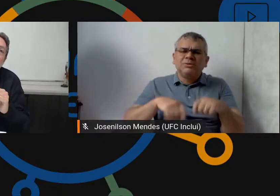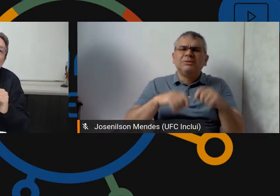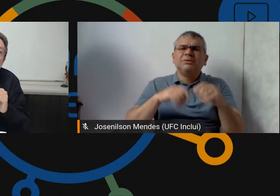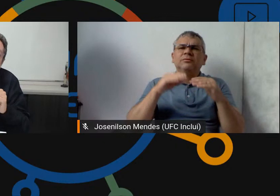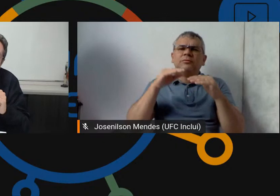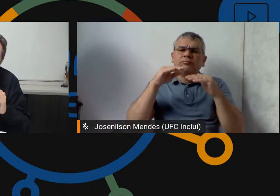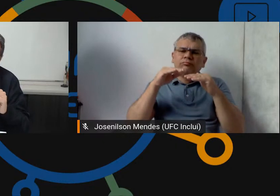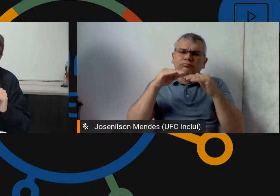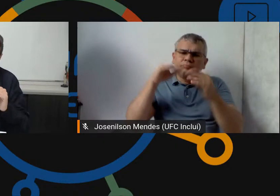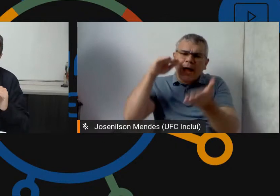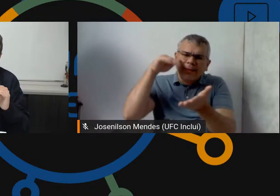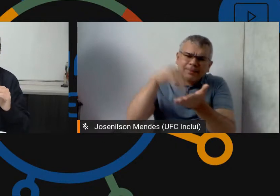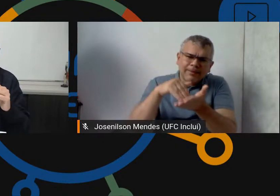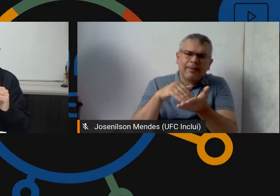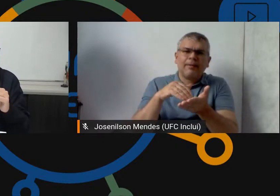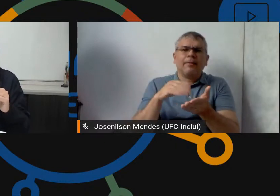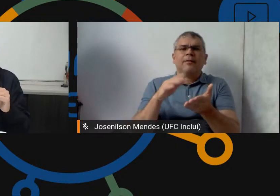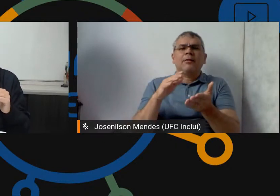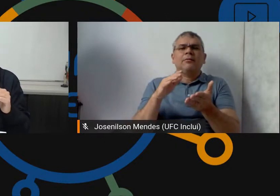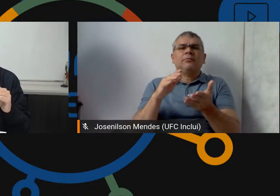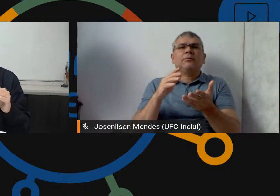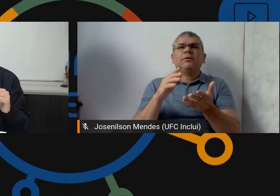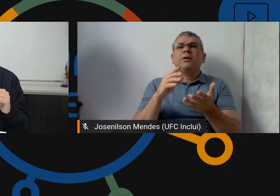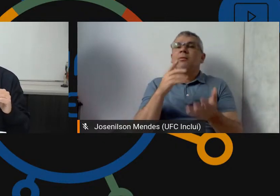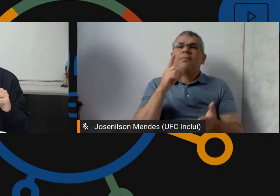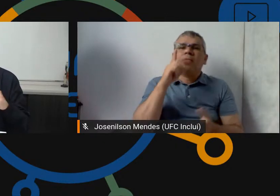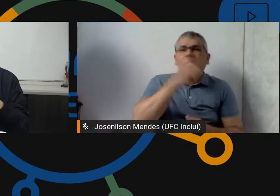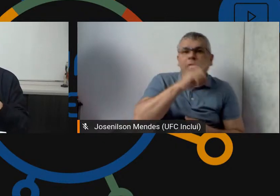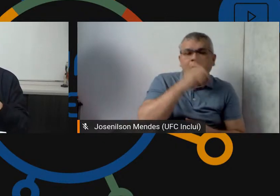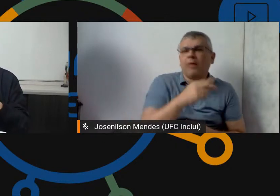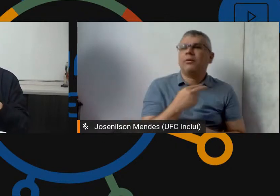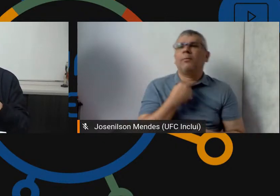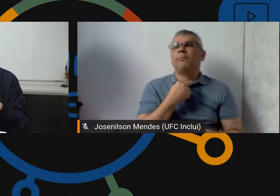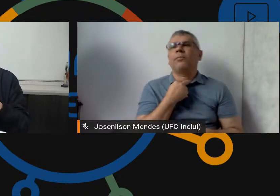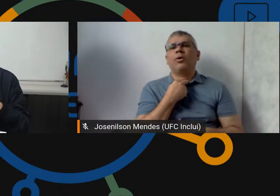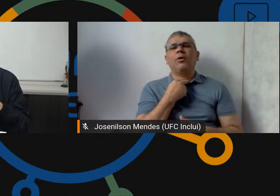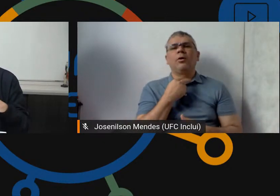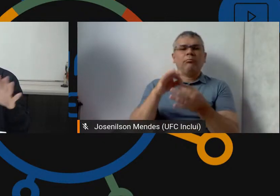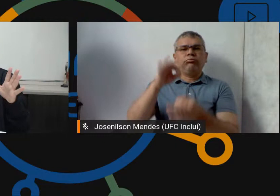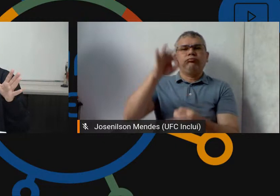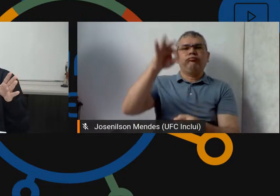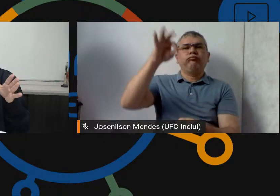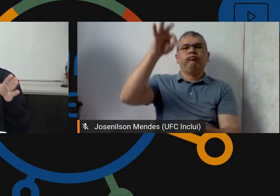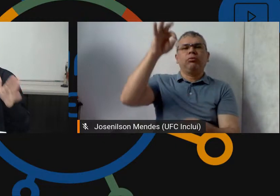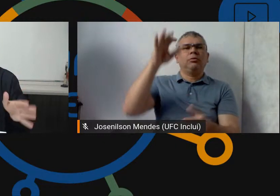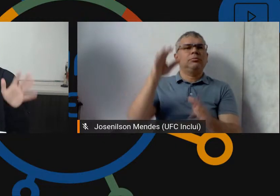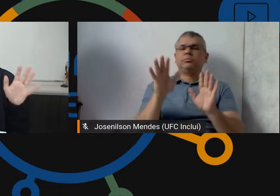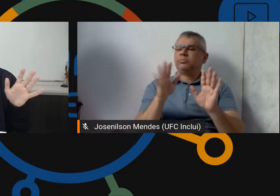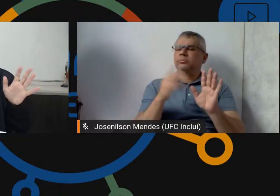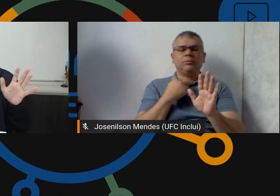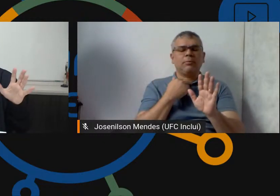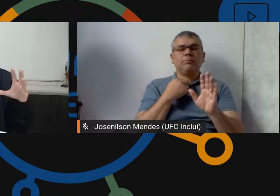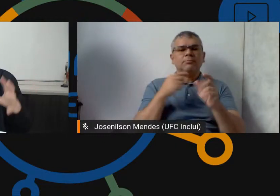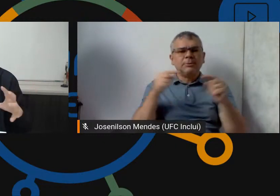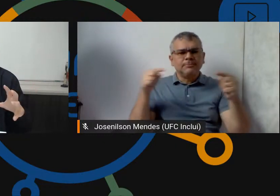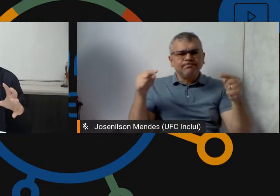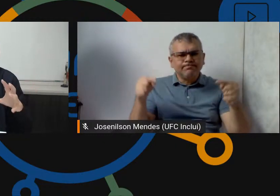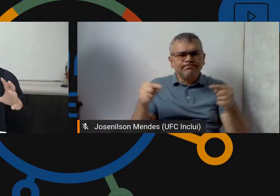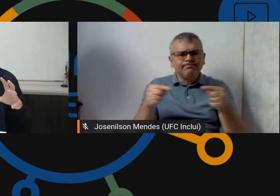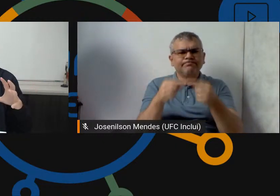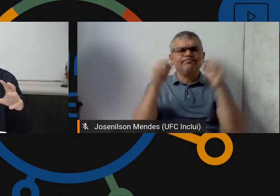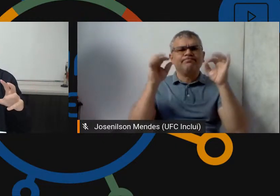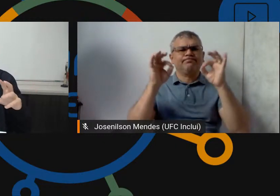ser prolixo. Ele não pode ter mais do que precisa. Tá? Ele tem que ser na